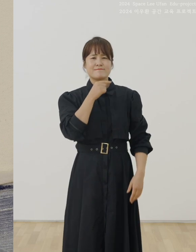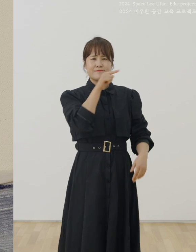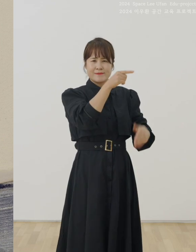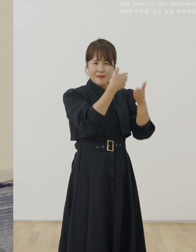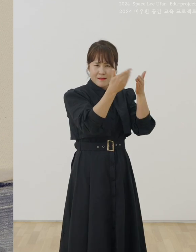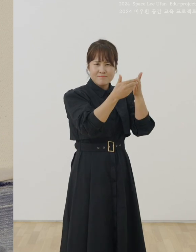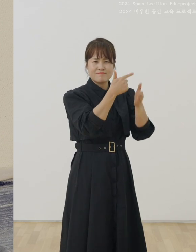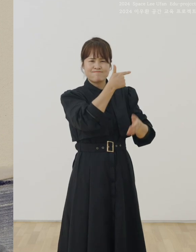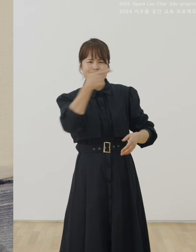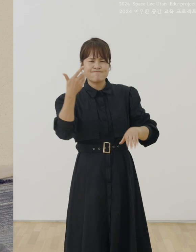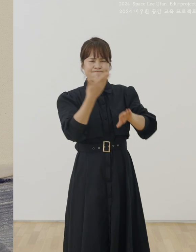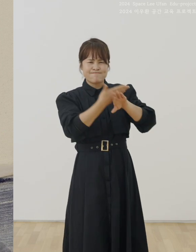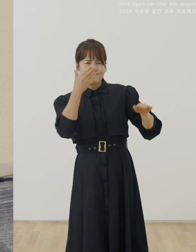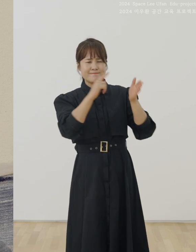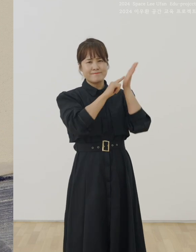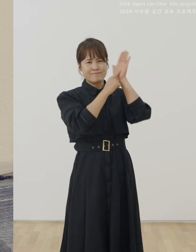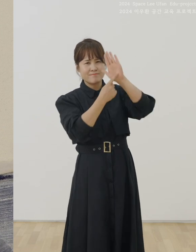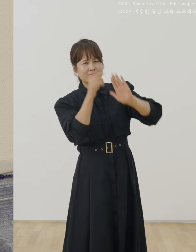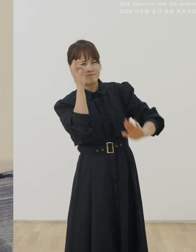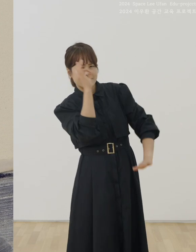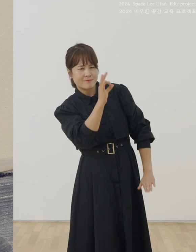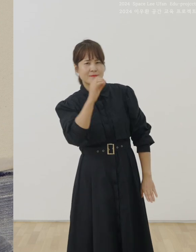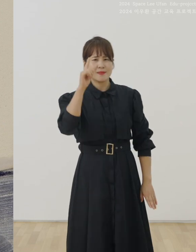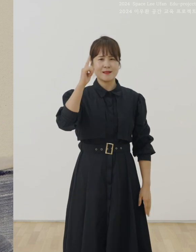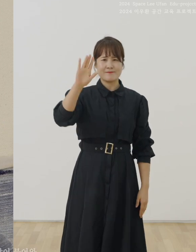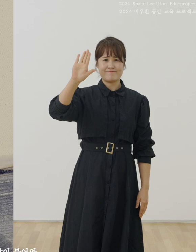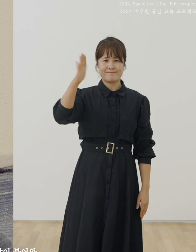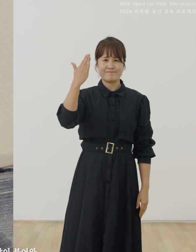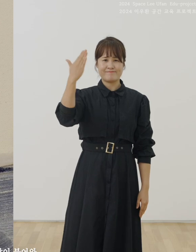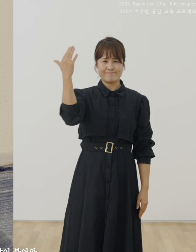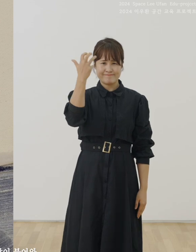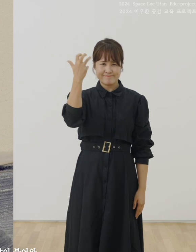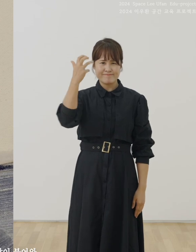이 그림은 아주 다른 표현이 보입니다.